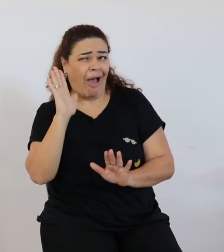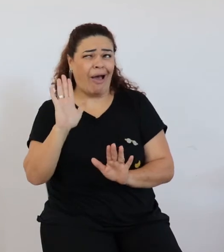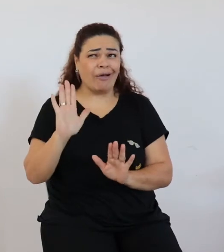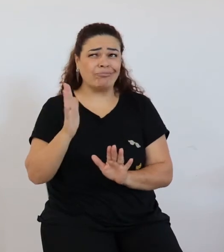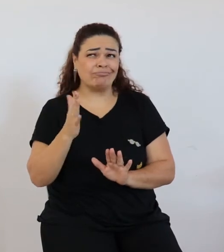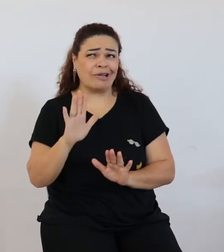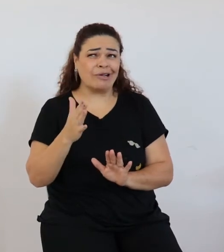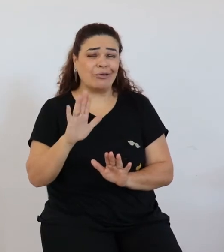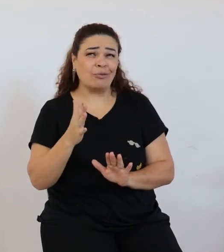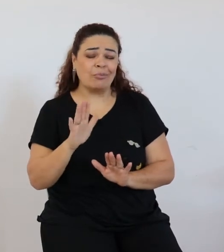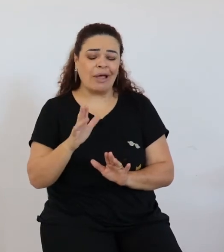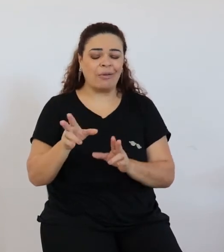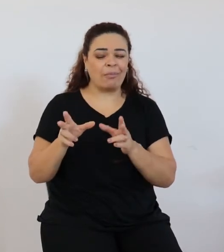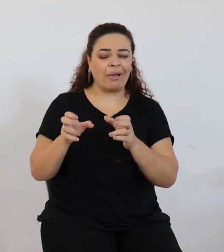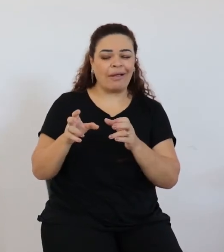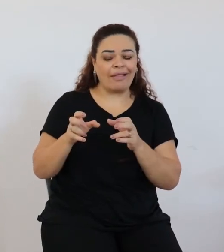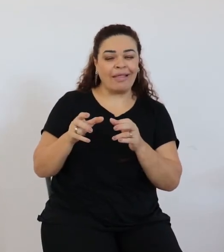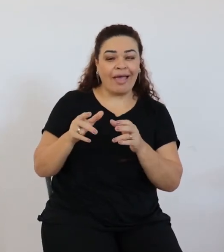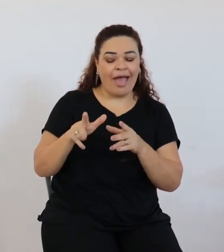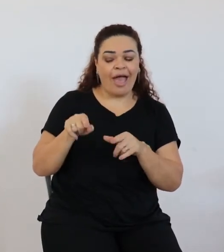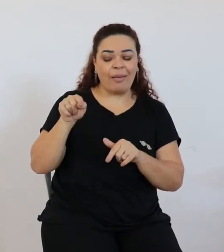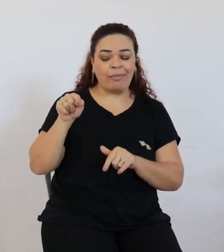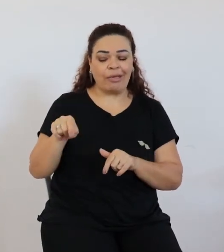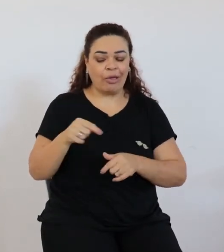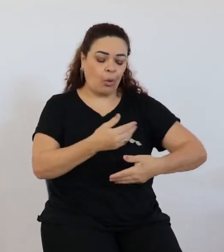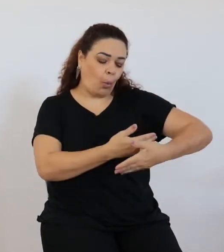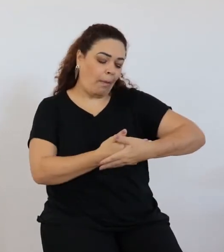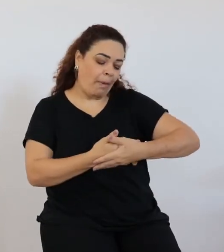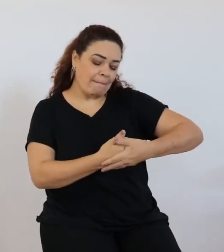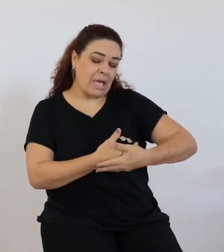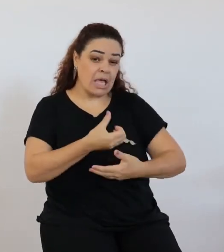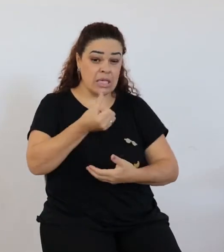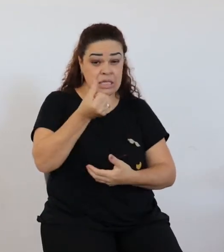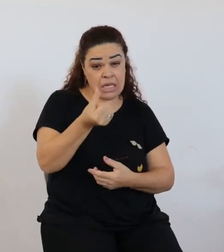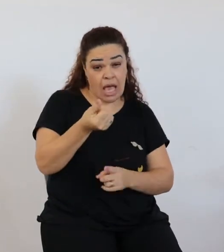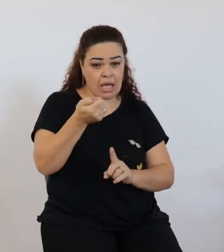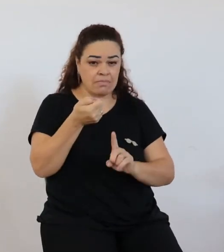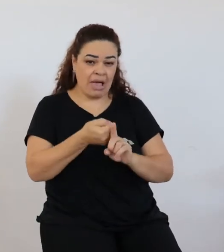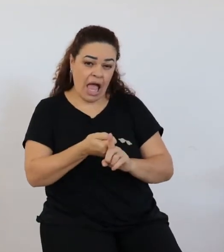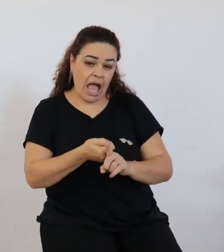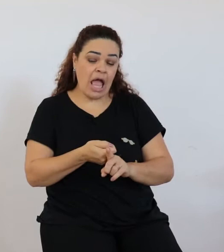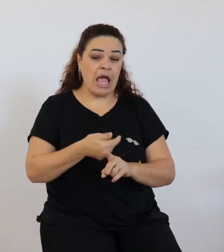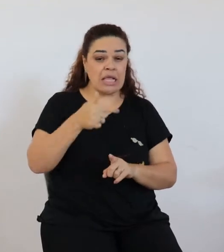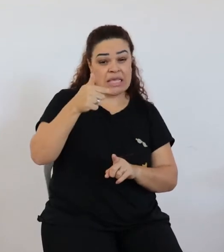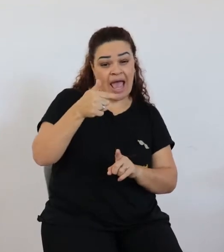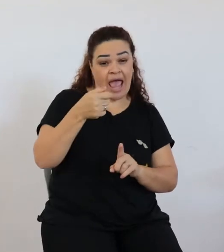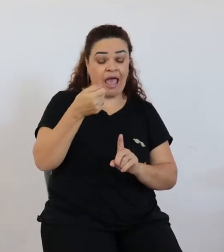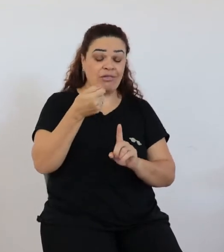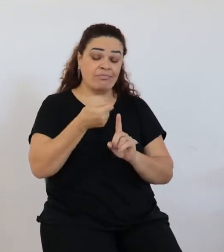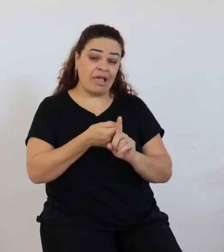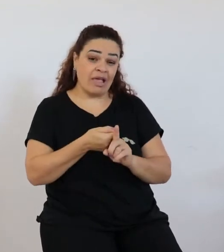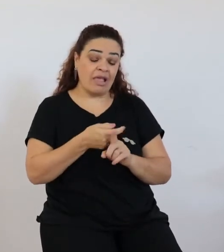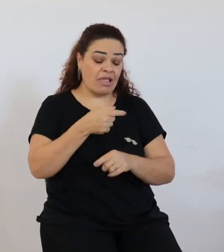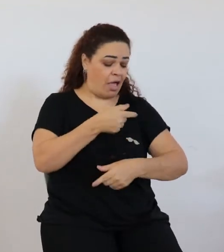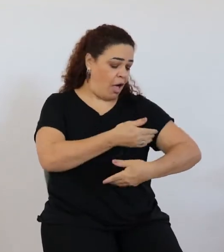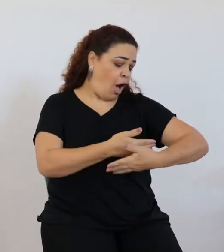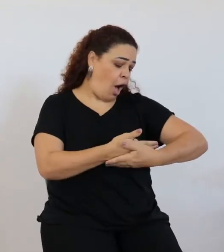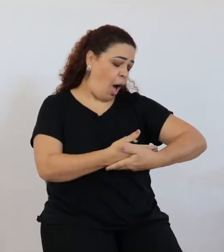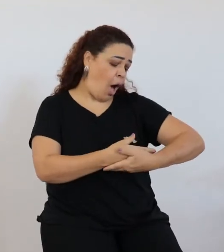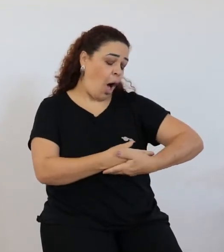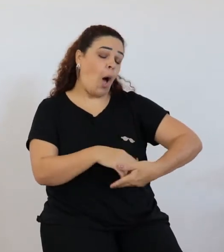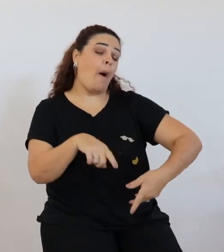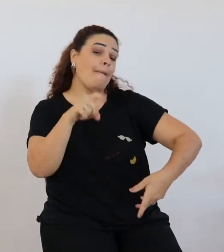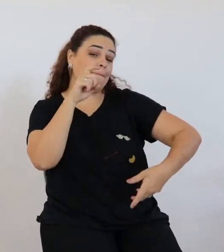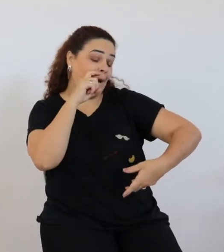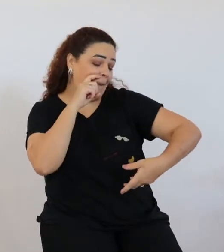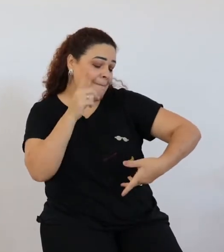balbuciar, percebe, por volta dos 6 meses, 8 meses, quer fazer o papapá, dadadá, e a gente começa a brincar, tá